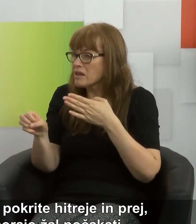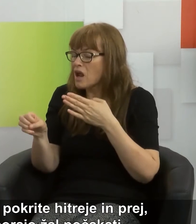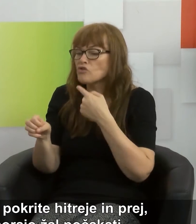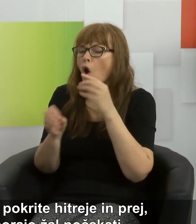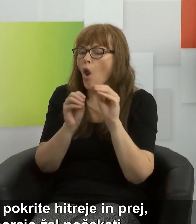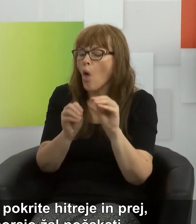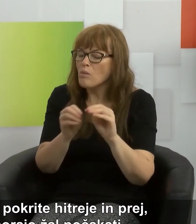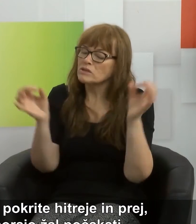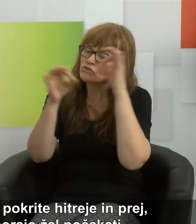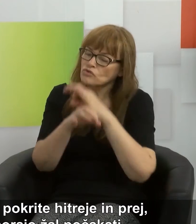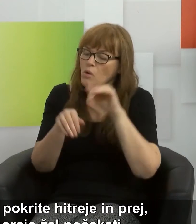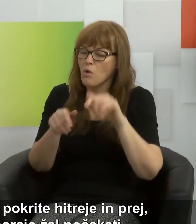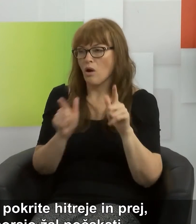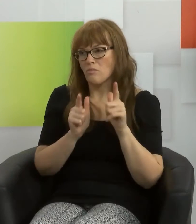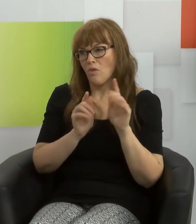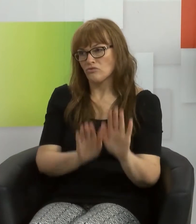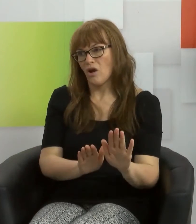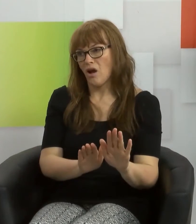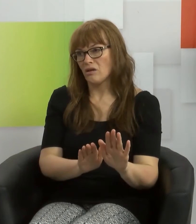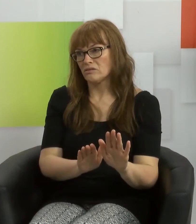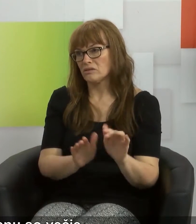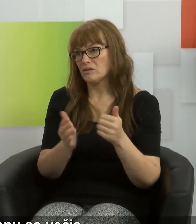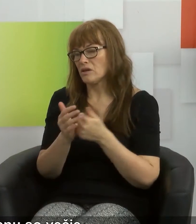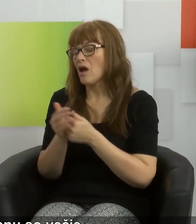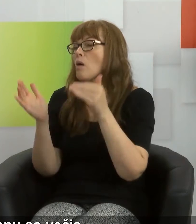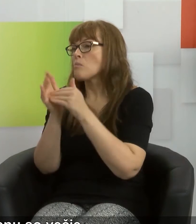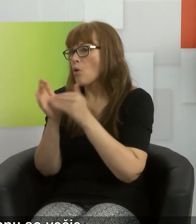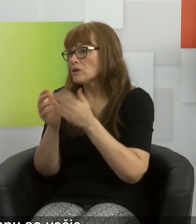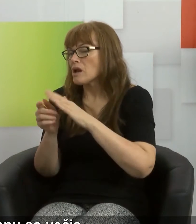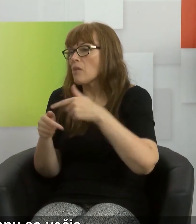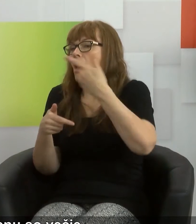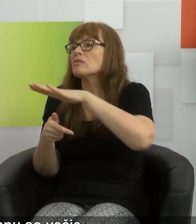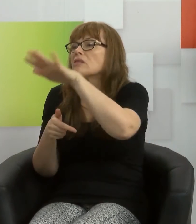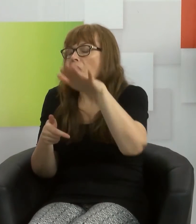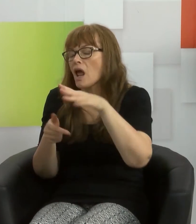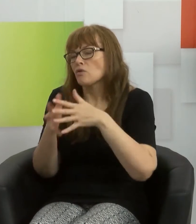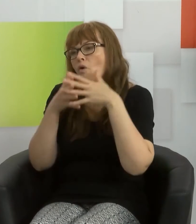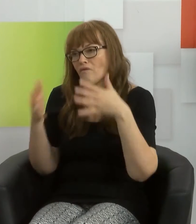logopedske ure žal morajo počakati. Potrebe po terenu so večje.